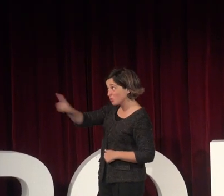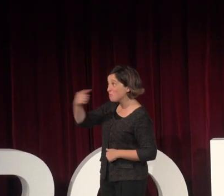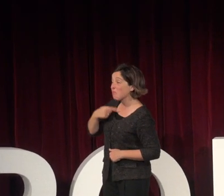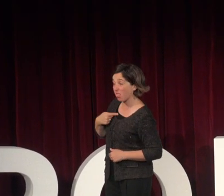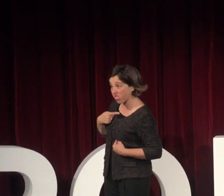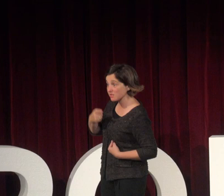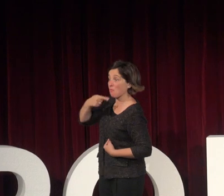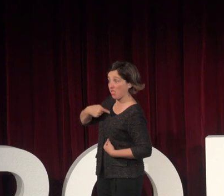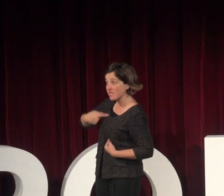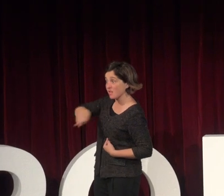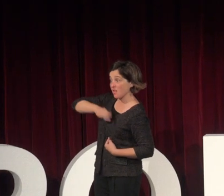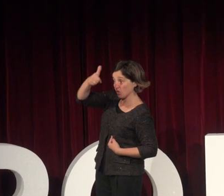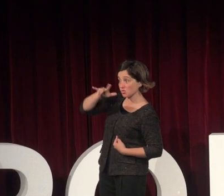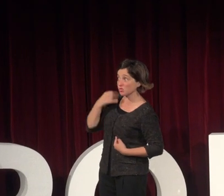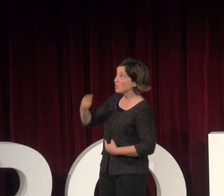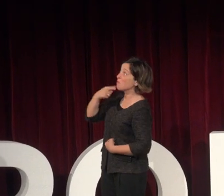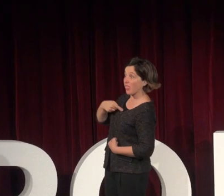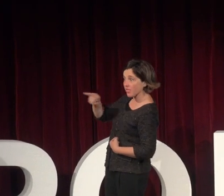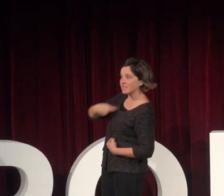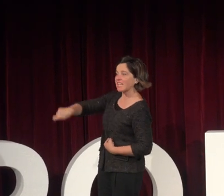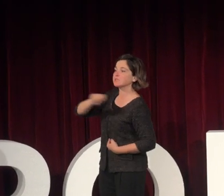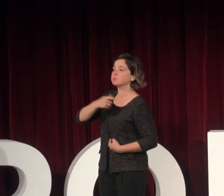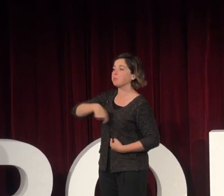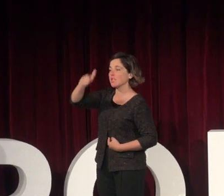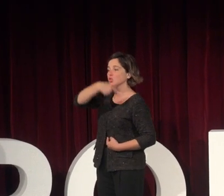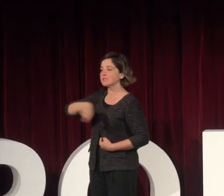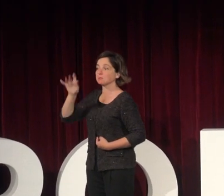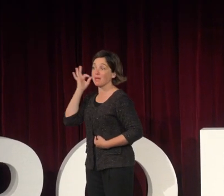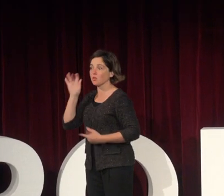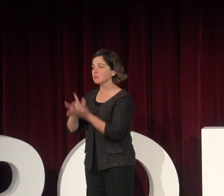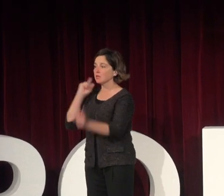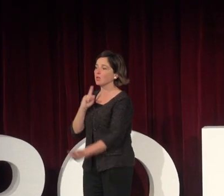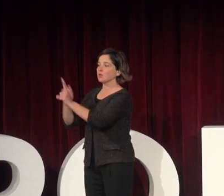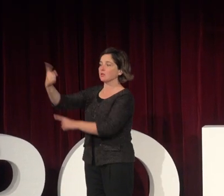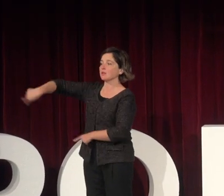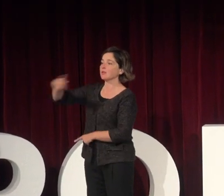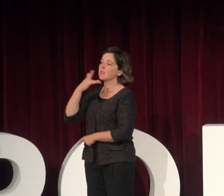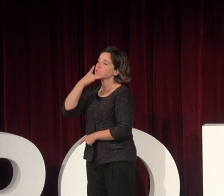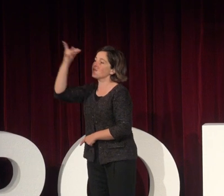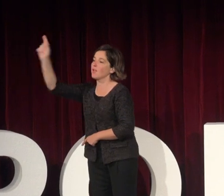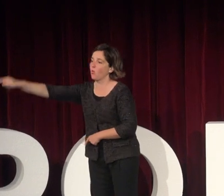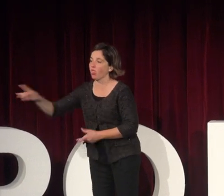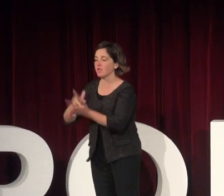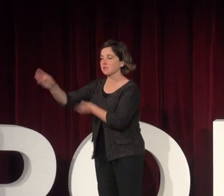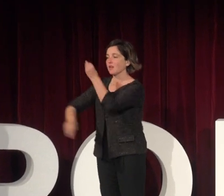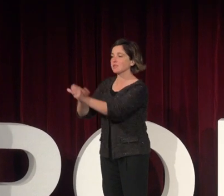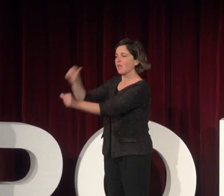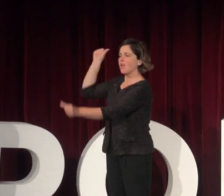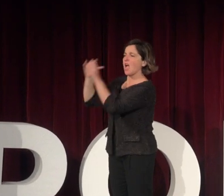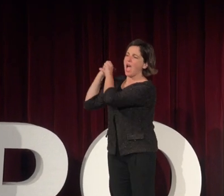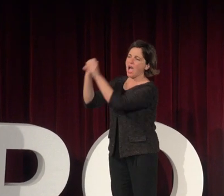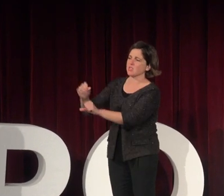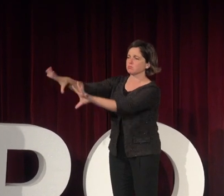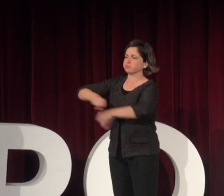a nosotros y a nosotras. Los españoles y las españolas son lo contrario a esos sinvergüenzas que han estado durante